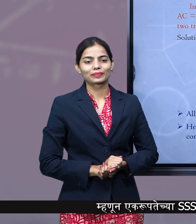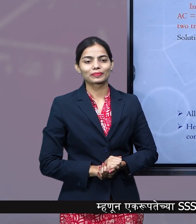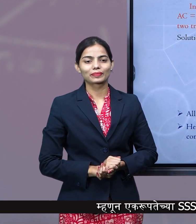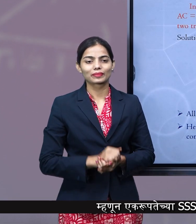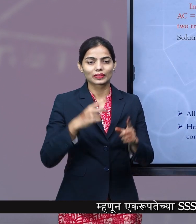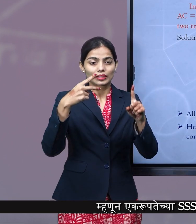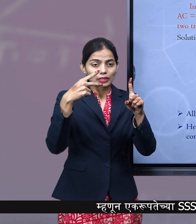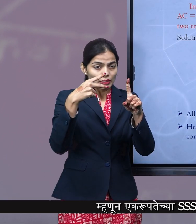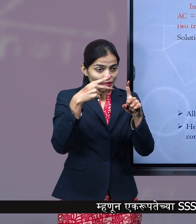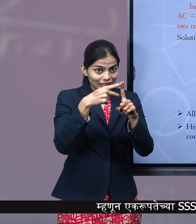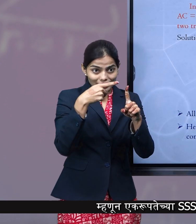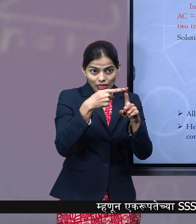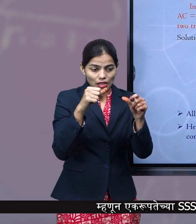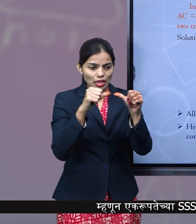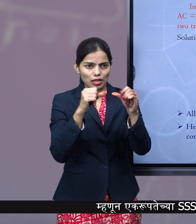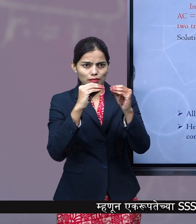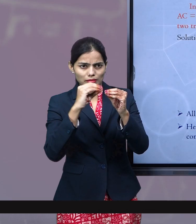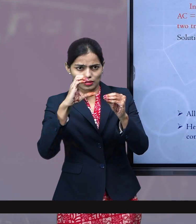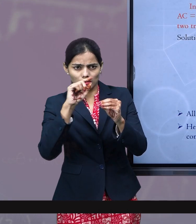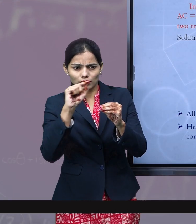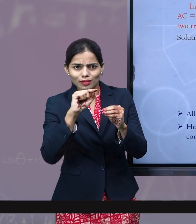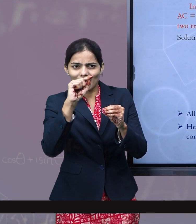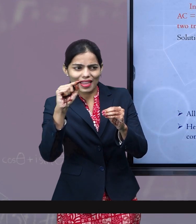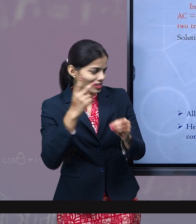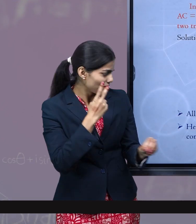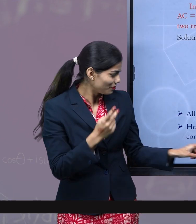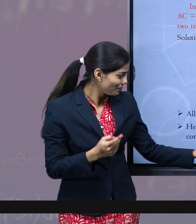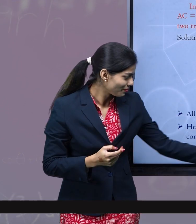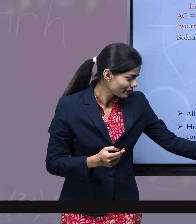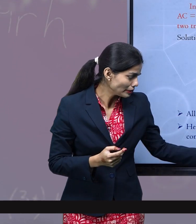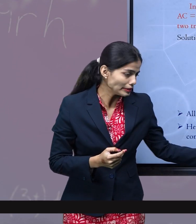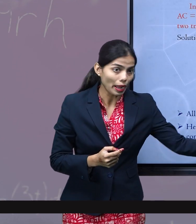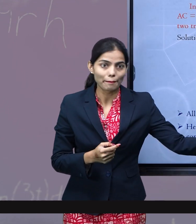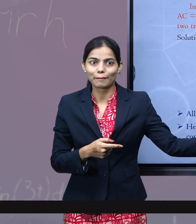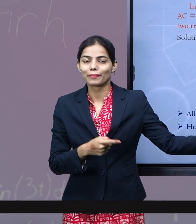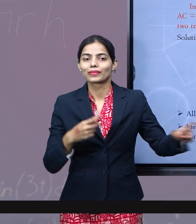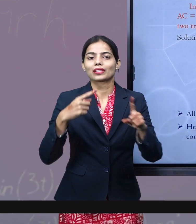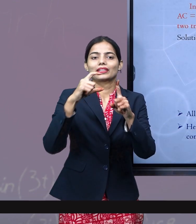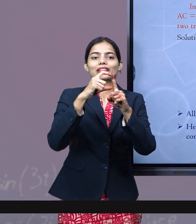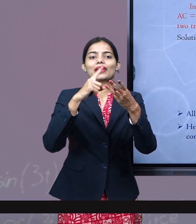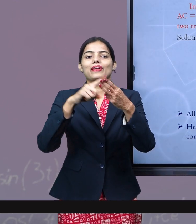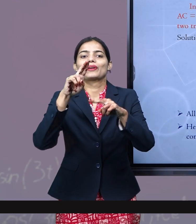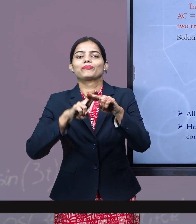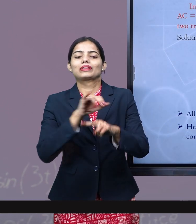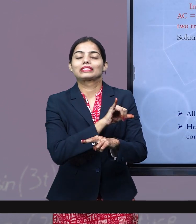निकषानुसार दोन्ही त्रिकोण एकरूप आहेत. ट्रायंगल ABC = ट्रायंगल DEF.